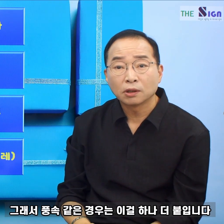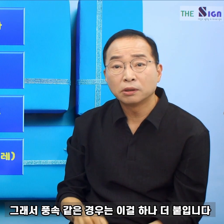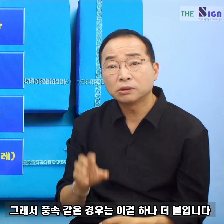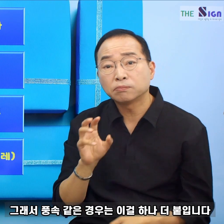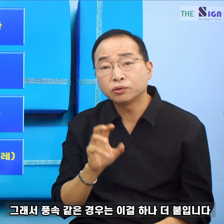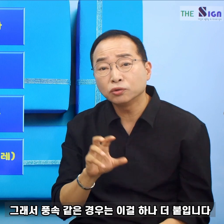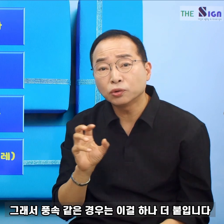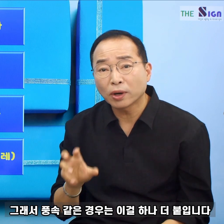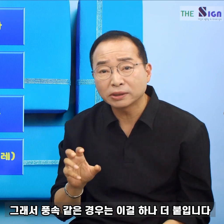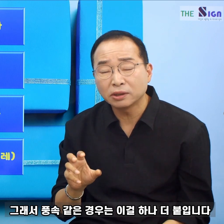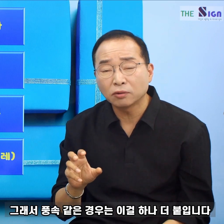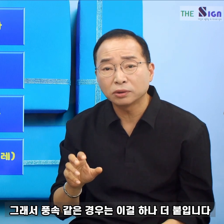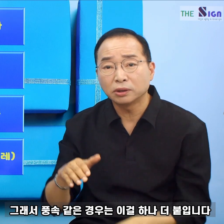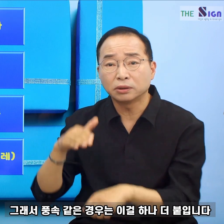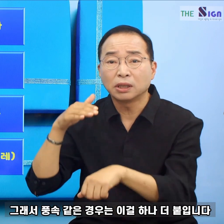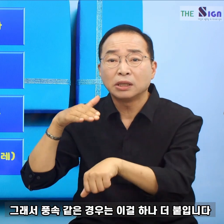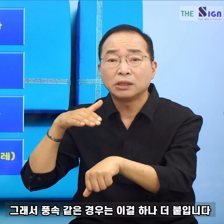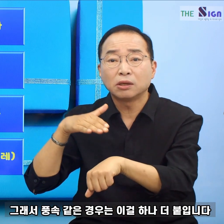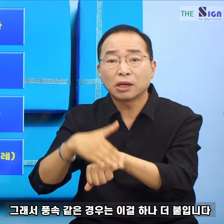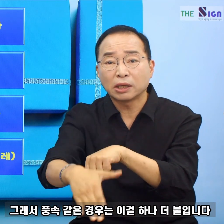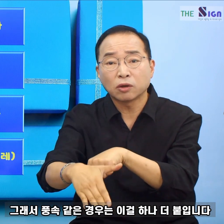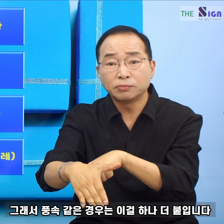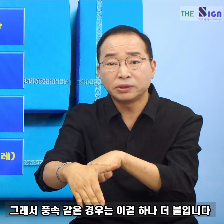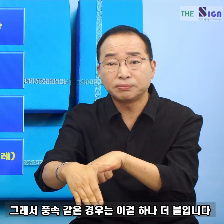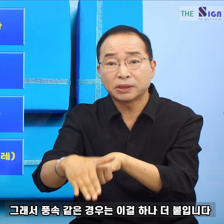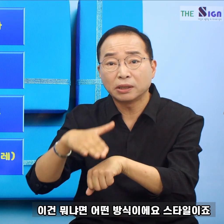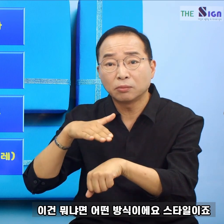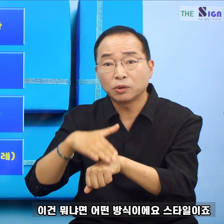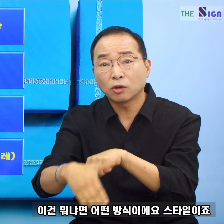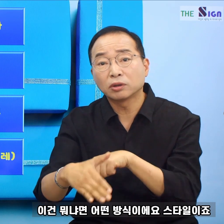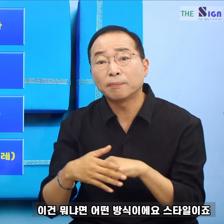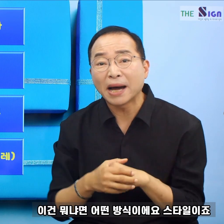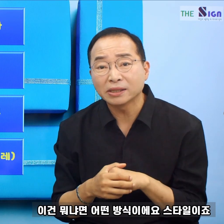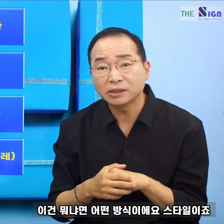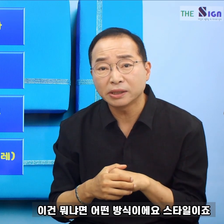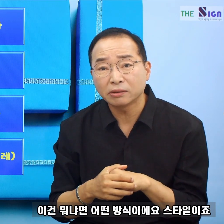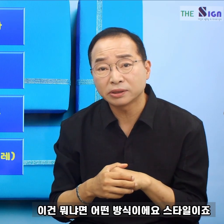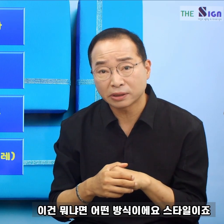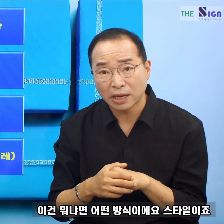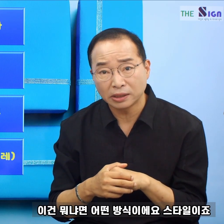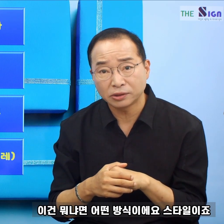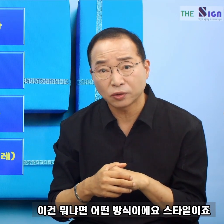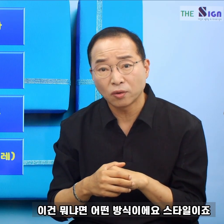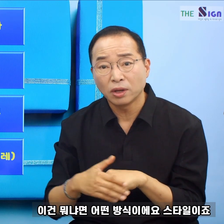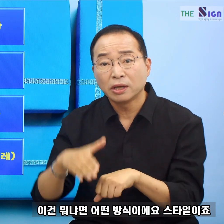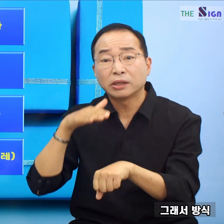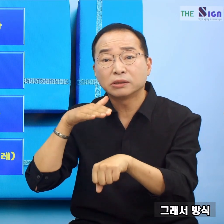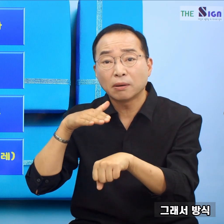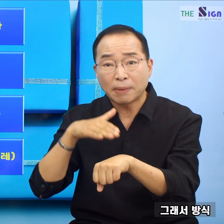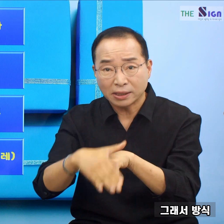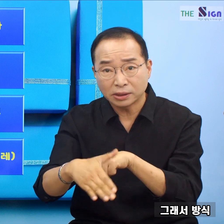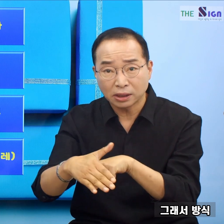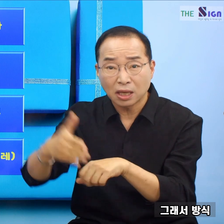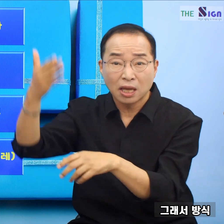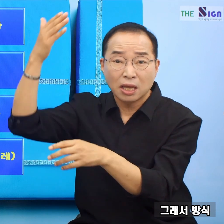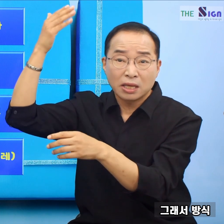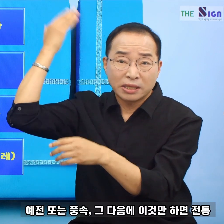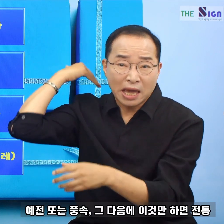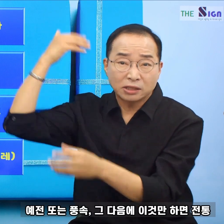그래서 풍속 같은 경우는 이걸 하나 더 붙입니다. 이건 뭐냐 어떤 방식이에요. 스타일이죠. 그래서 방식.